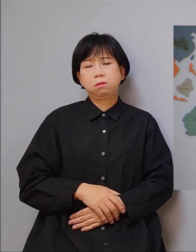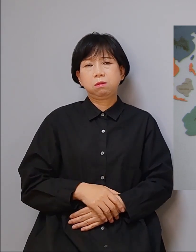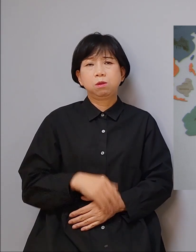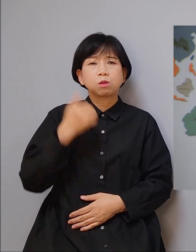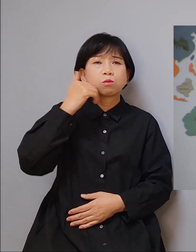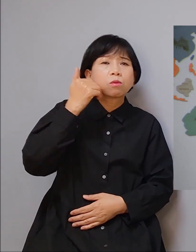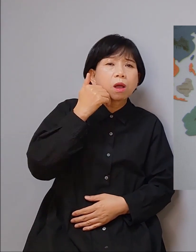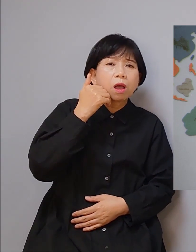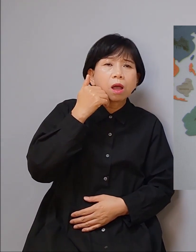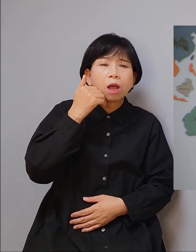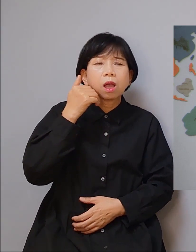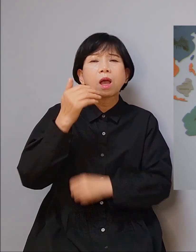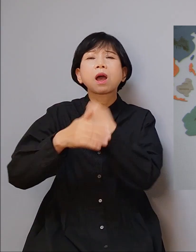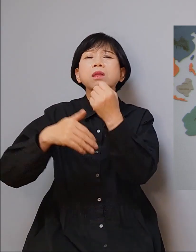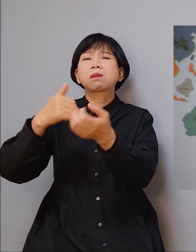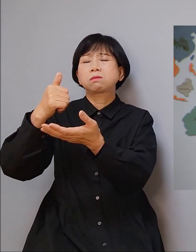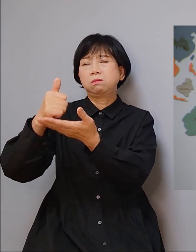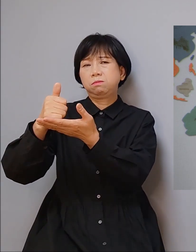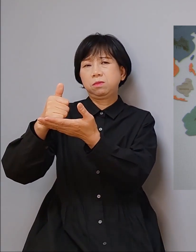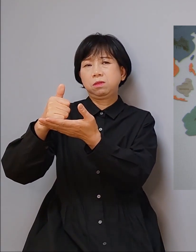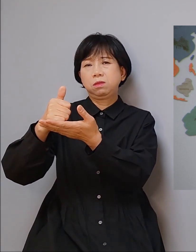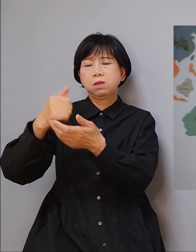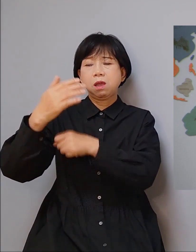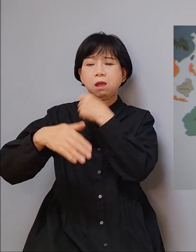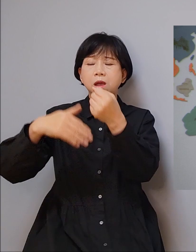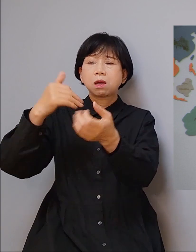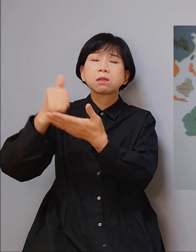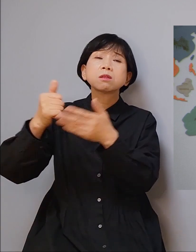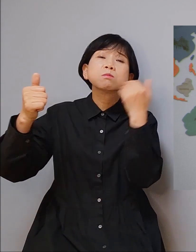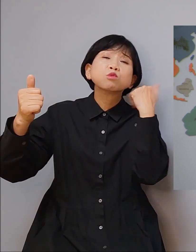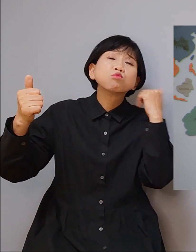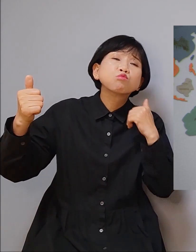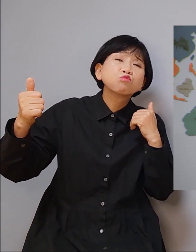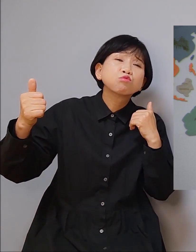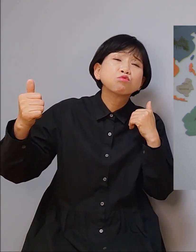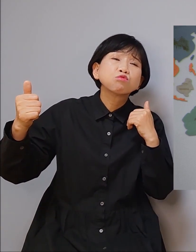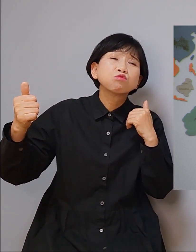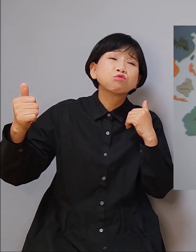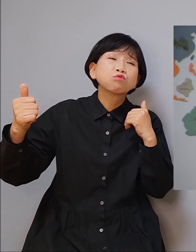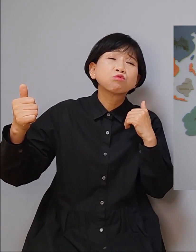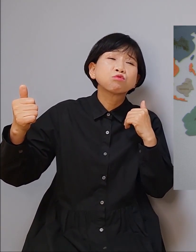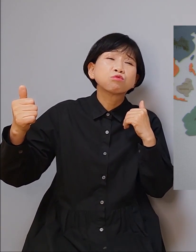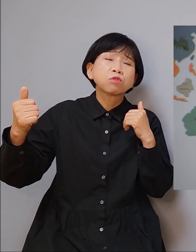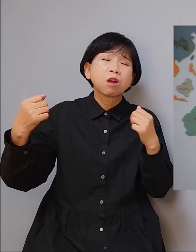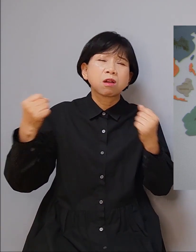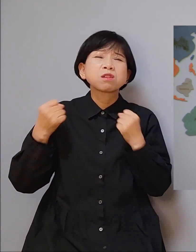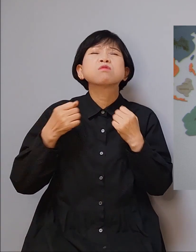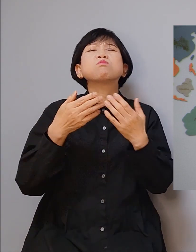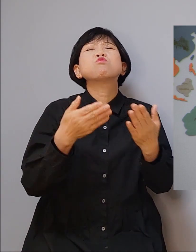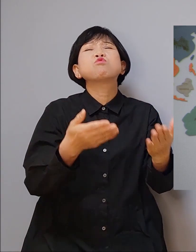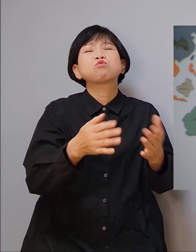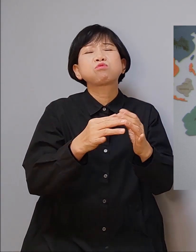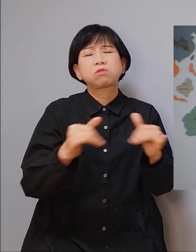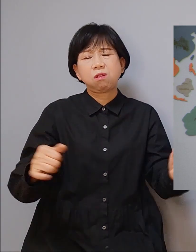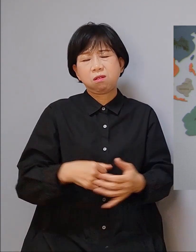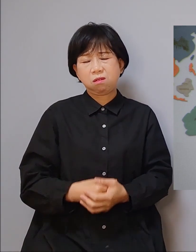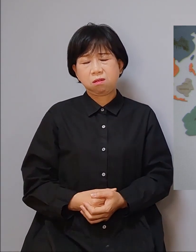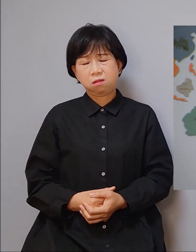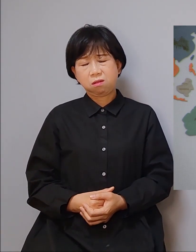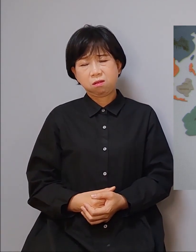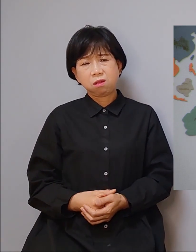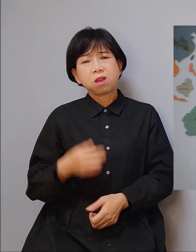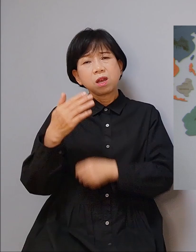누가? 우리 하나님이 어떤 분이신지에 대해서 설명해 놓은 다음에 그